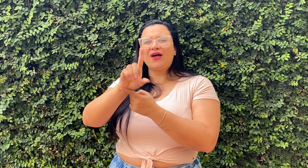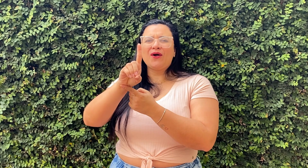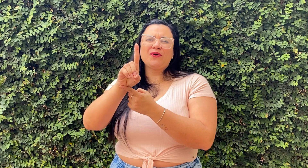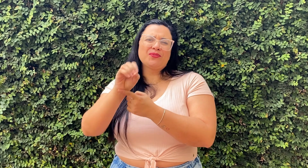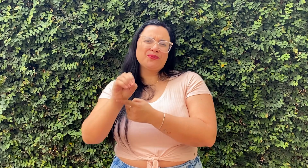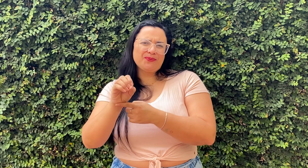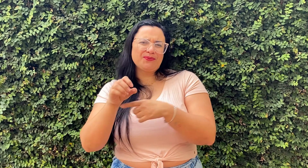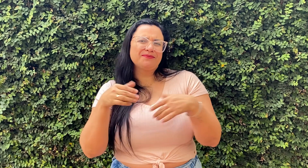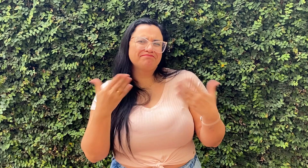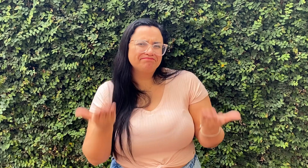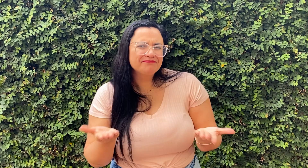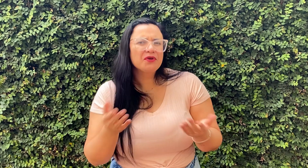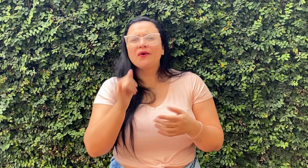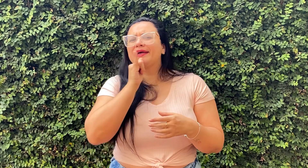Cleovaldo.